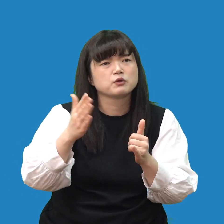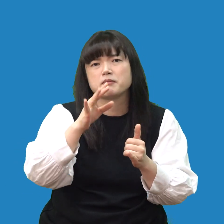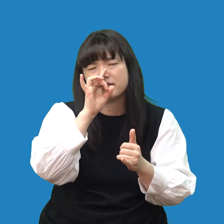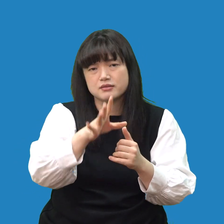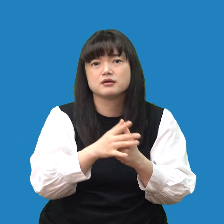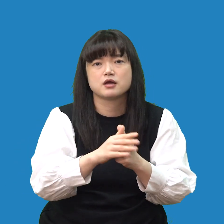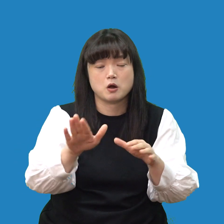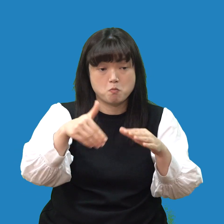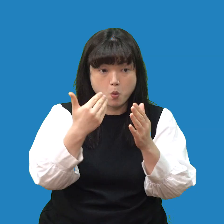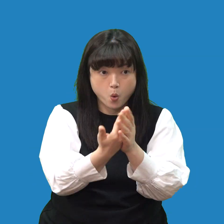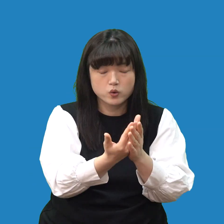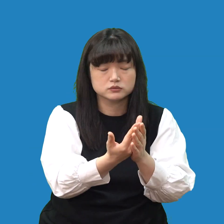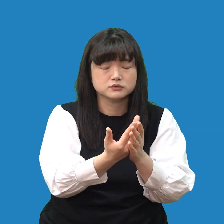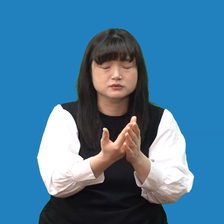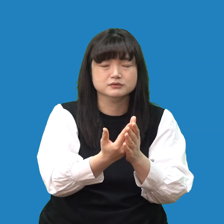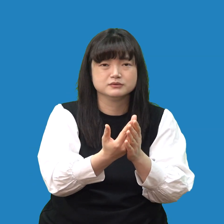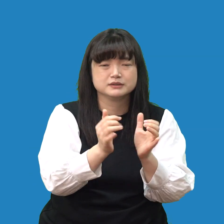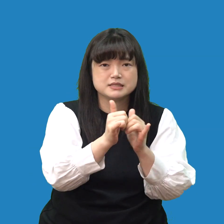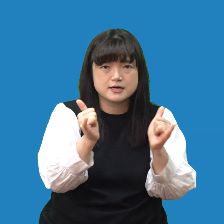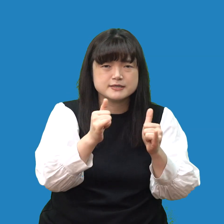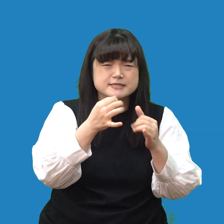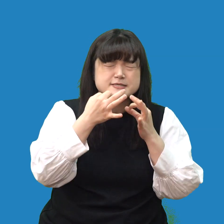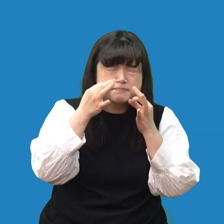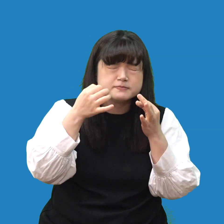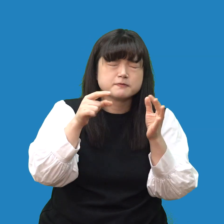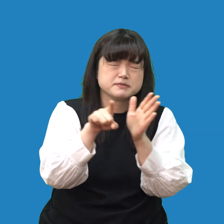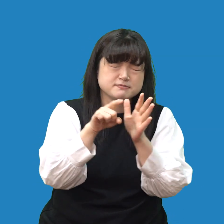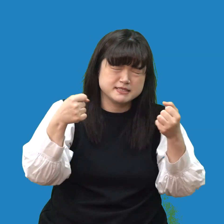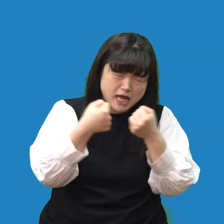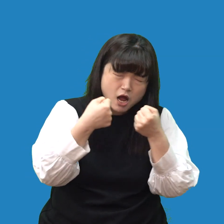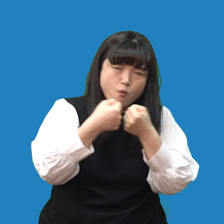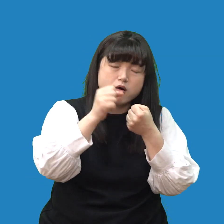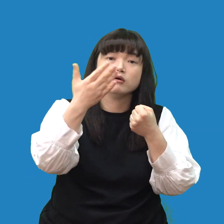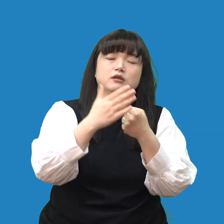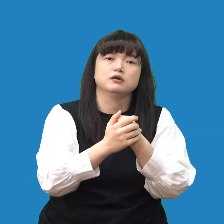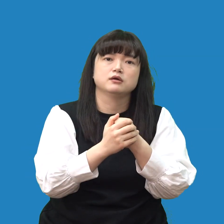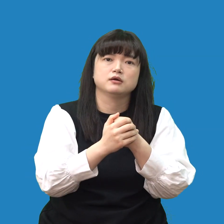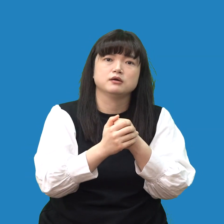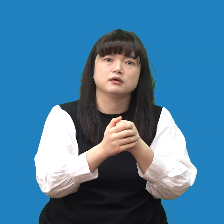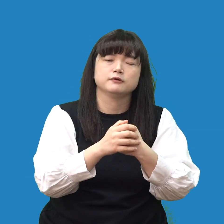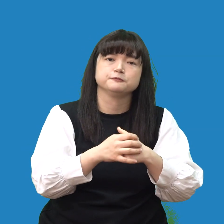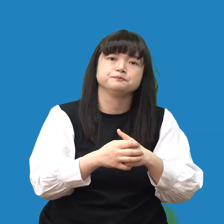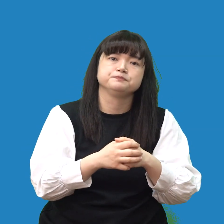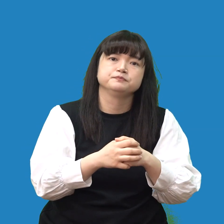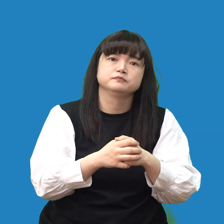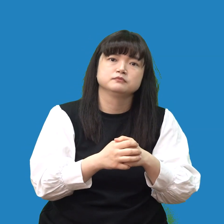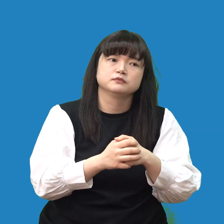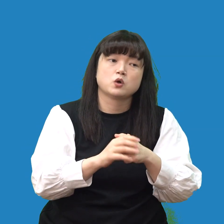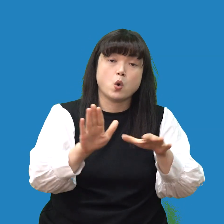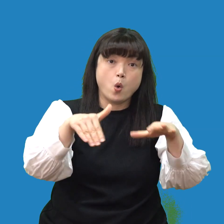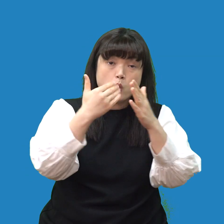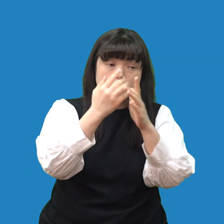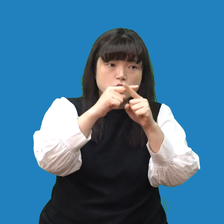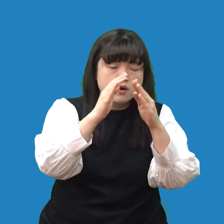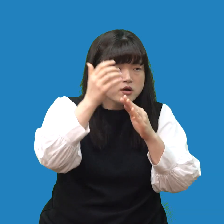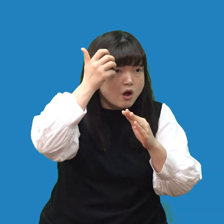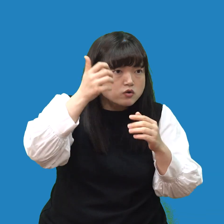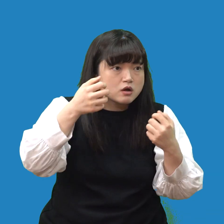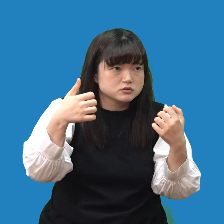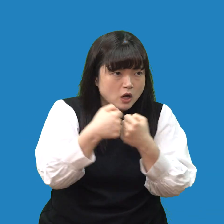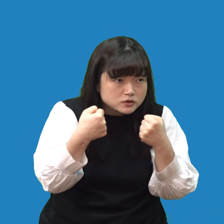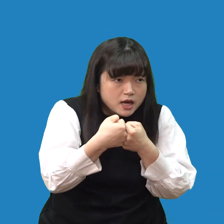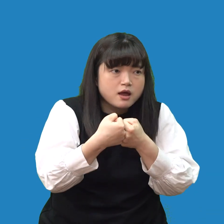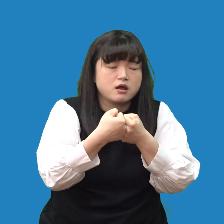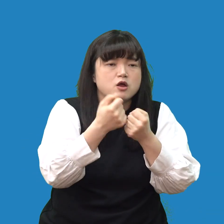세대가 힘써서 함께 싸워야 합니다. 이것은 전면전입니다. 온 교회가 영적 전쟁을